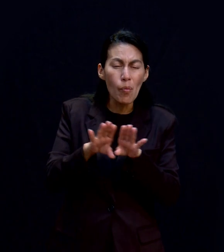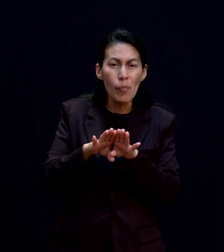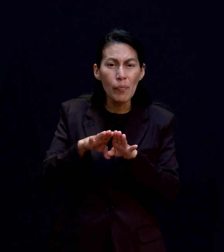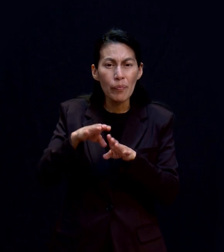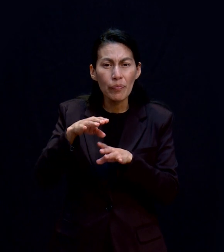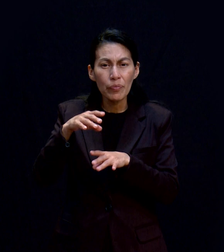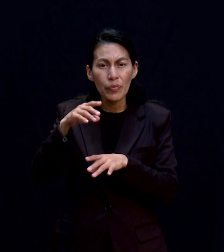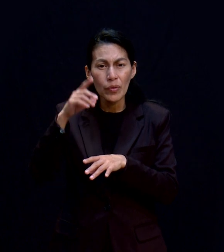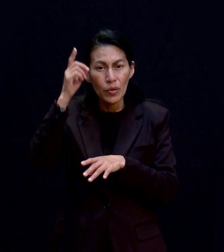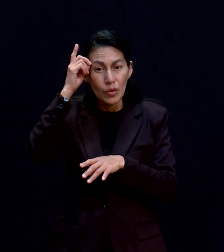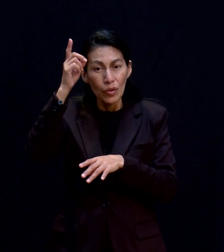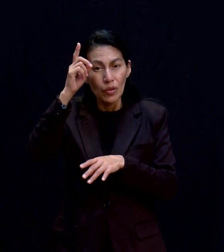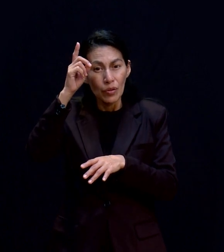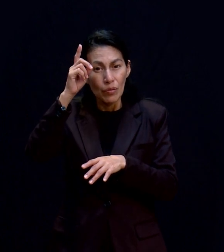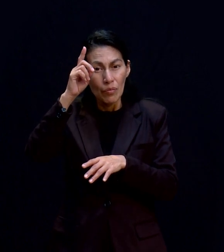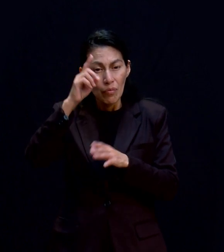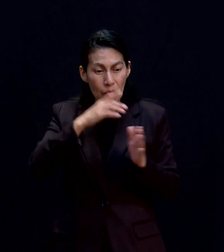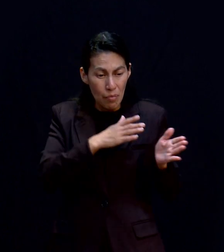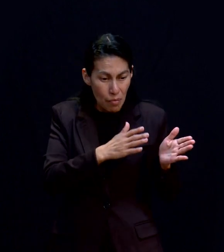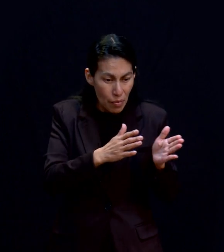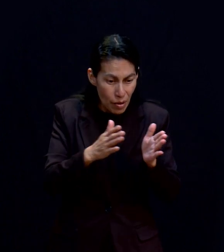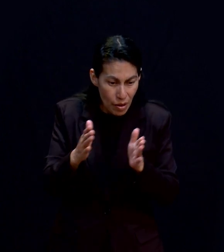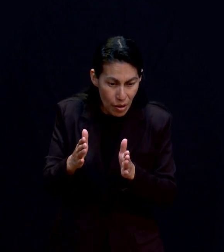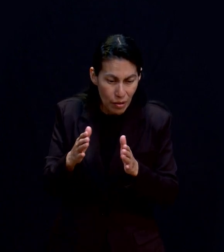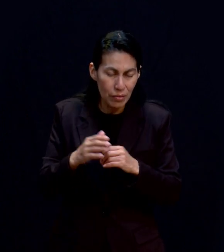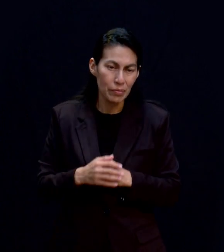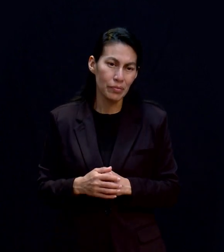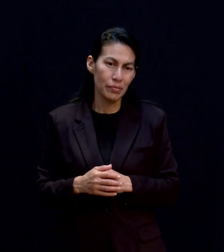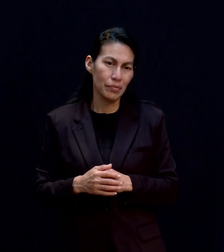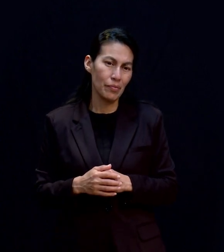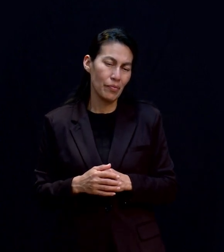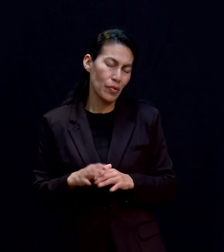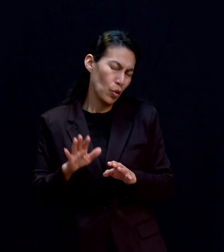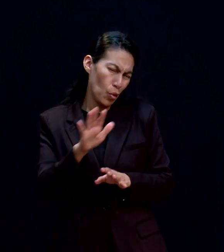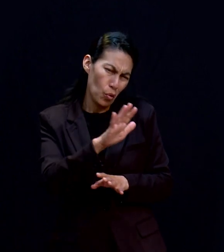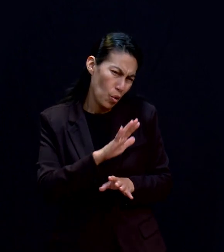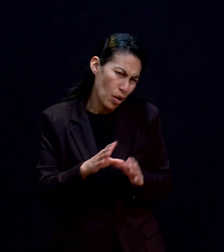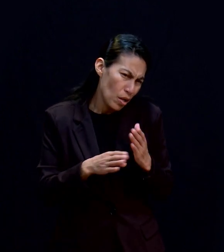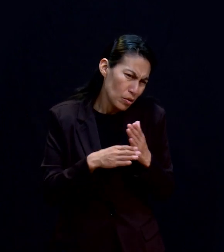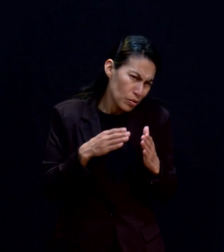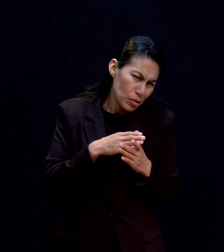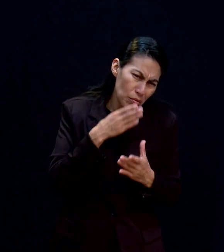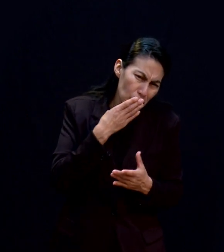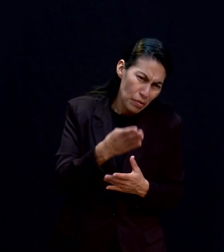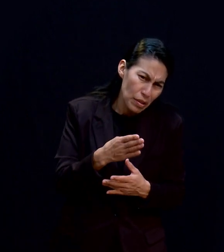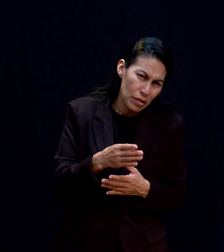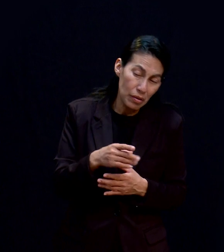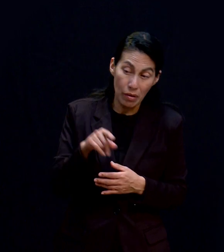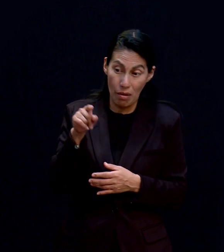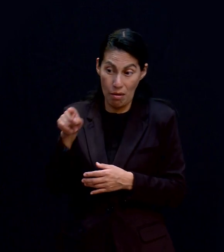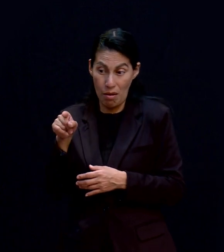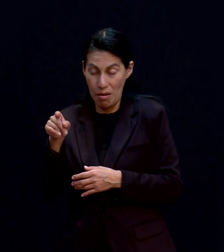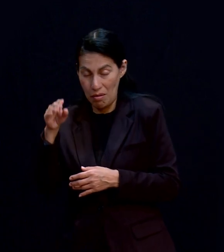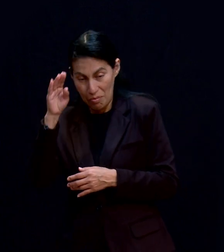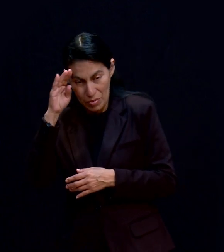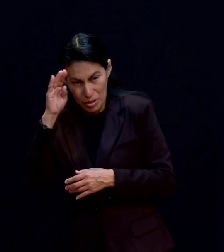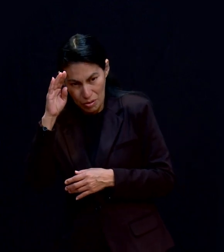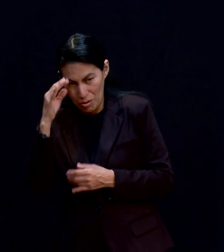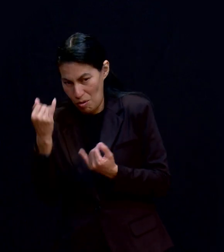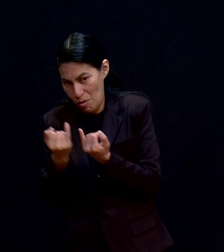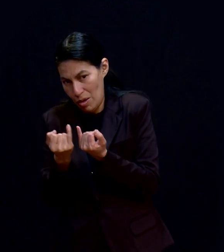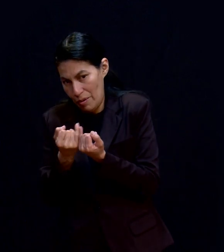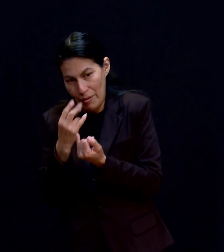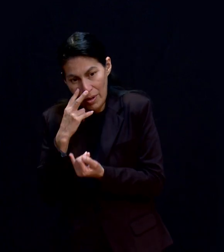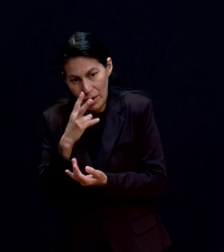del plan de dios para tu vida claro y es que todas las cosas nos ayudan a bien y yo creo que él así lo veía para mí para él y para la institución